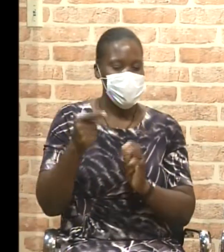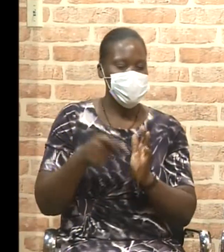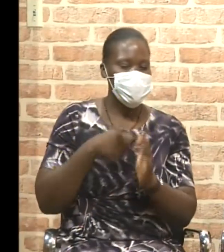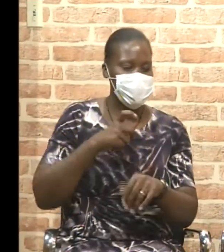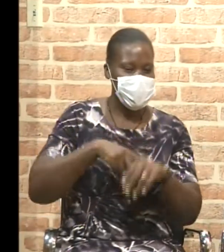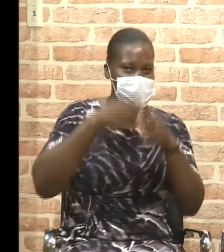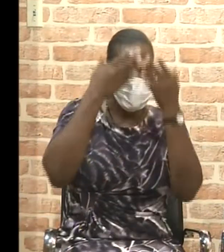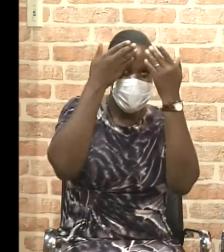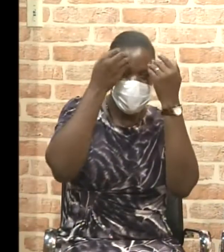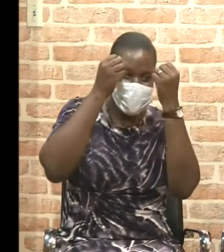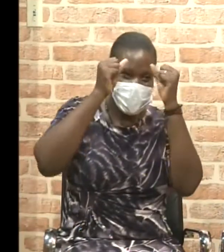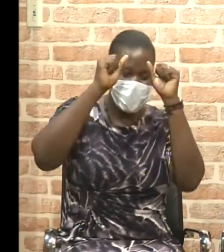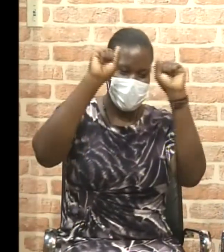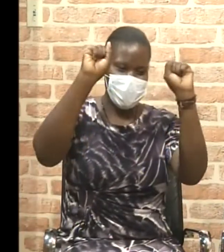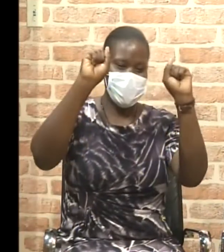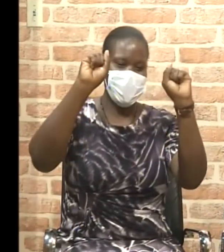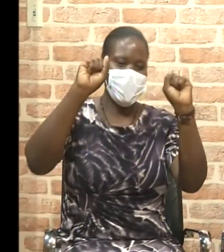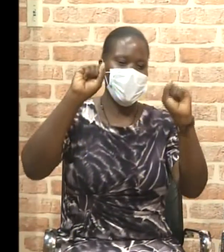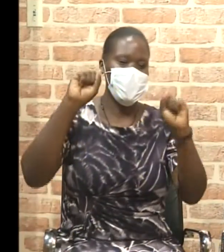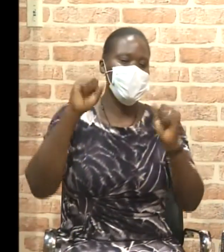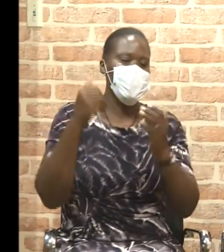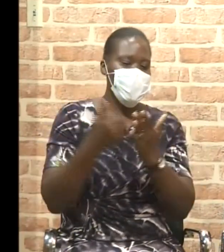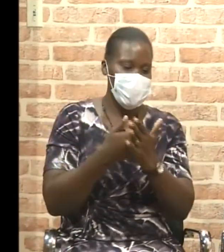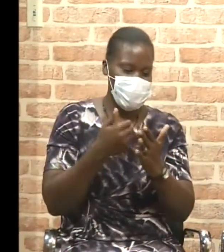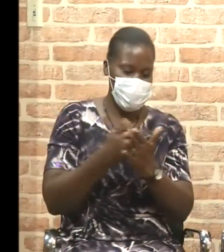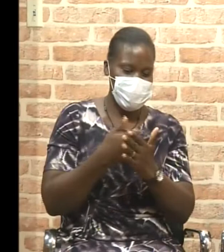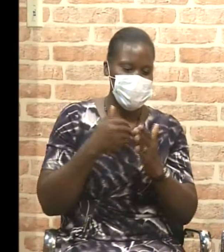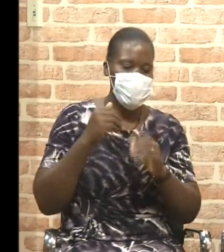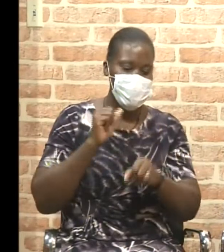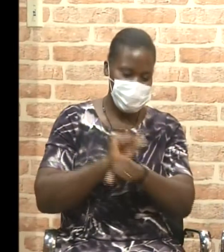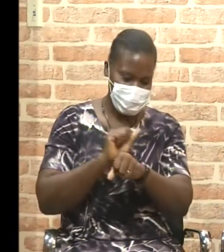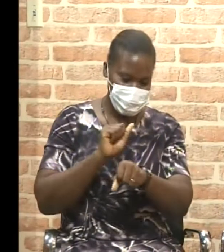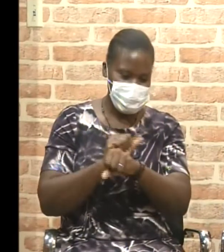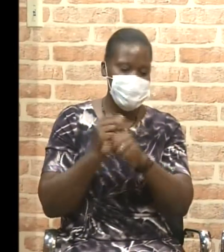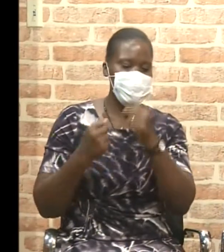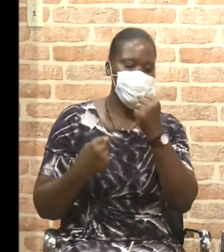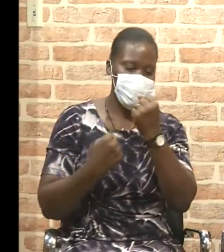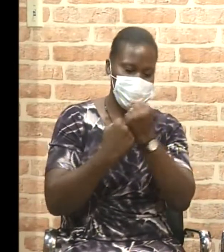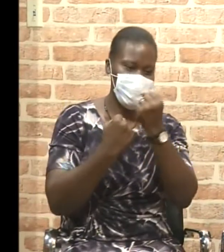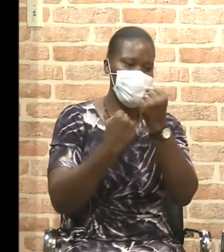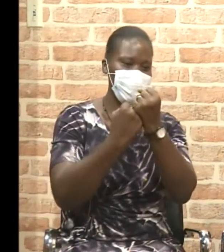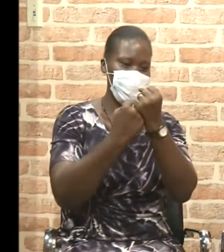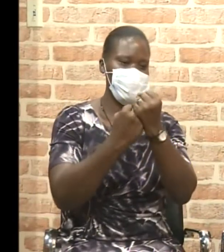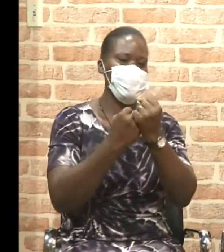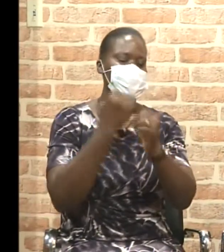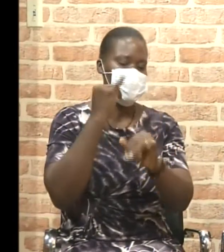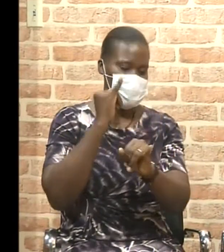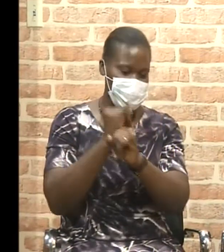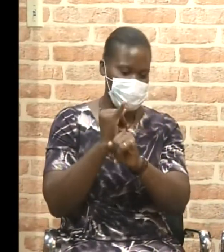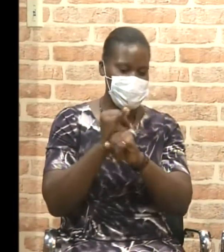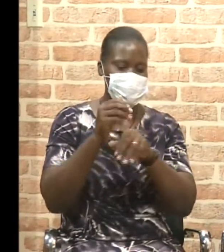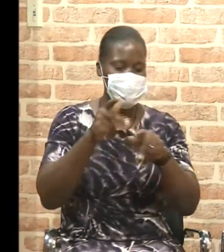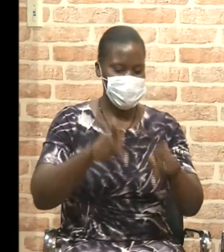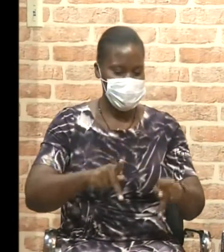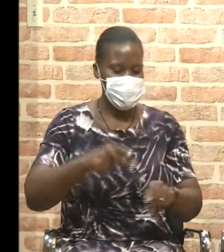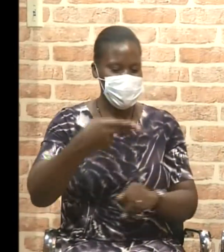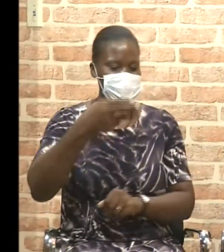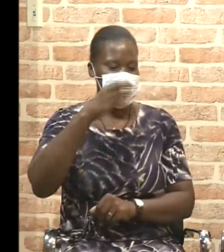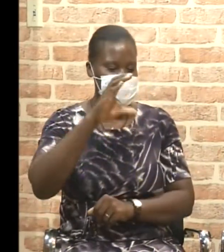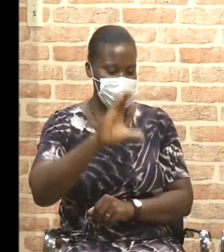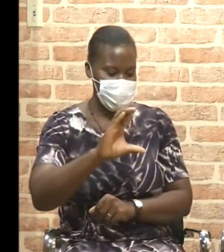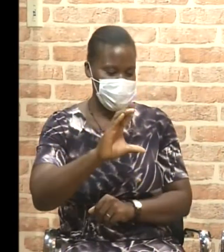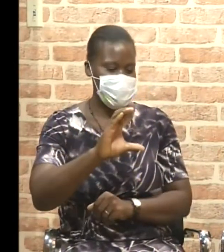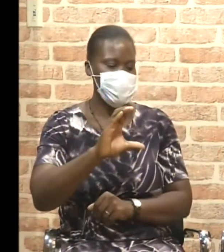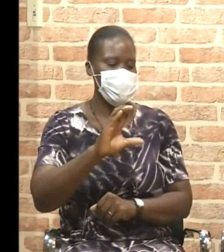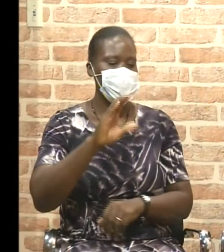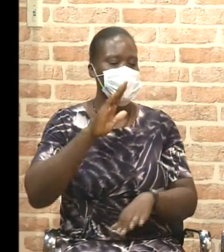président avec PM, donc, yo renouvelé l'engagement pour que yo renforcer. Quelles sont les institutions mon handicapé et mettez un